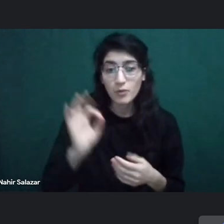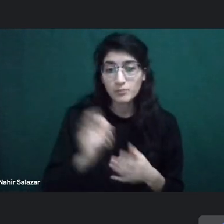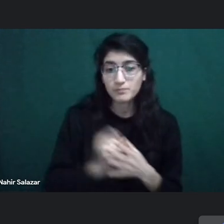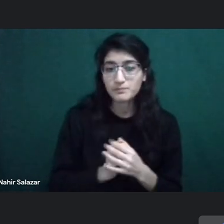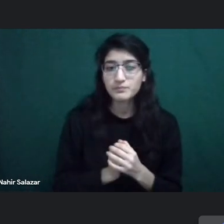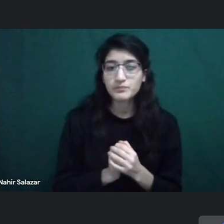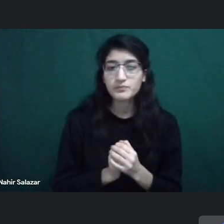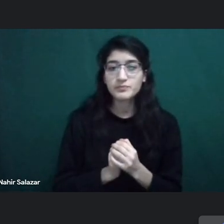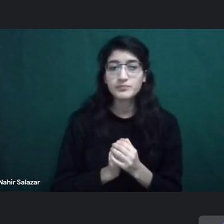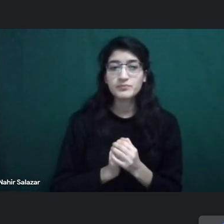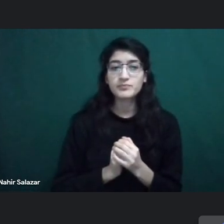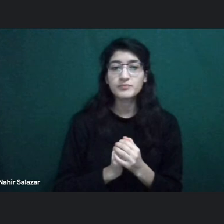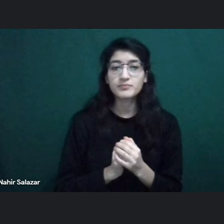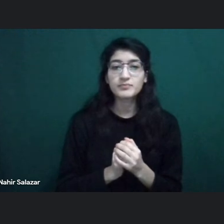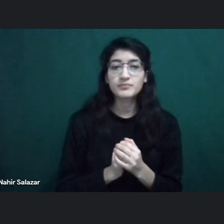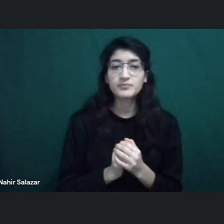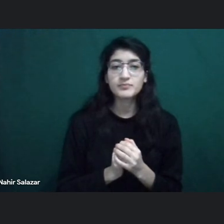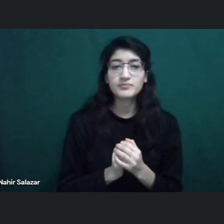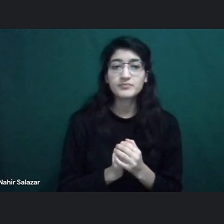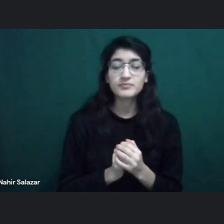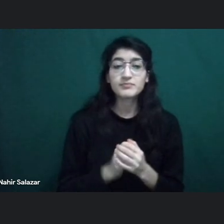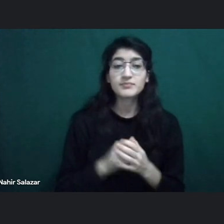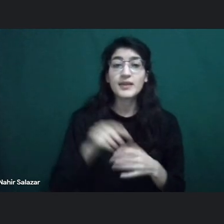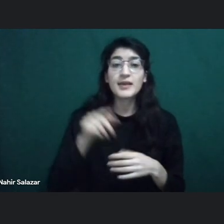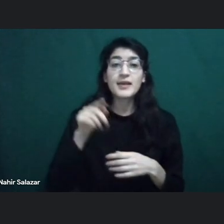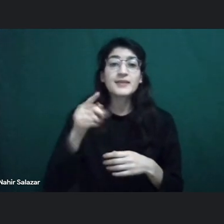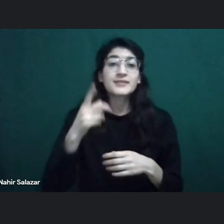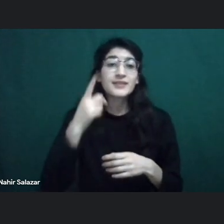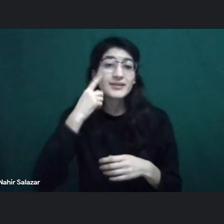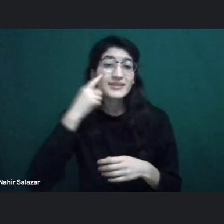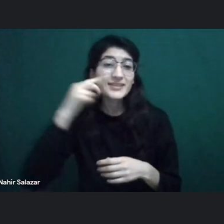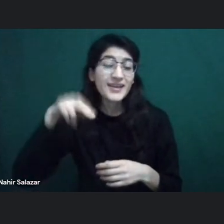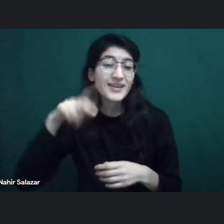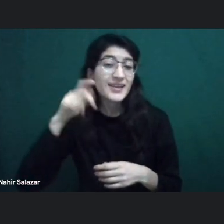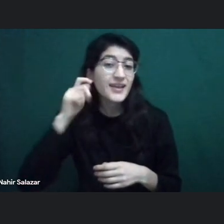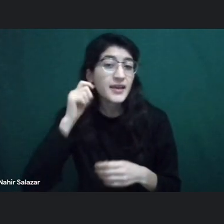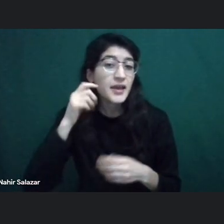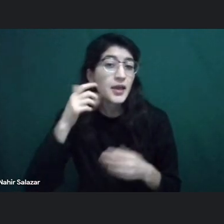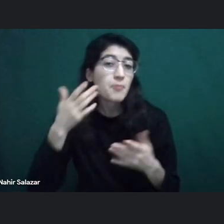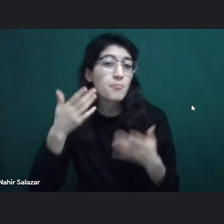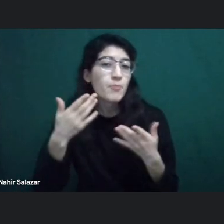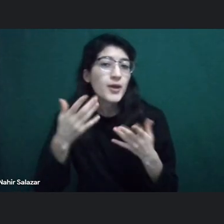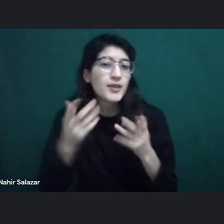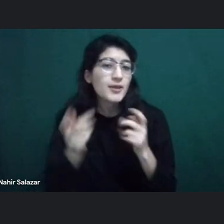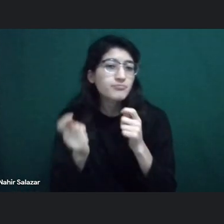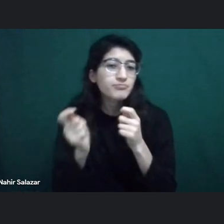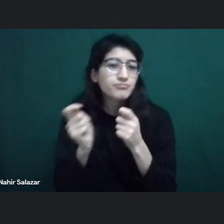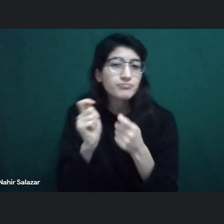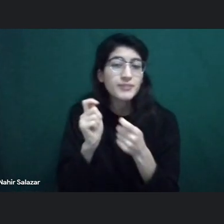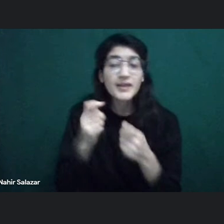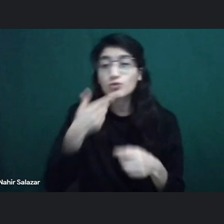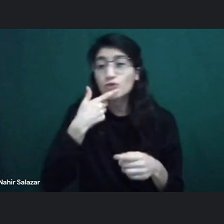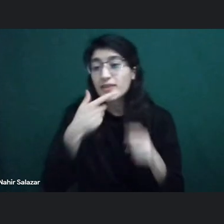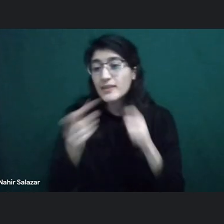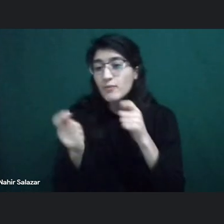Ese ING puede estar modificando a un sustantivo.